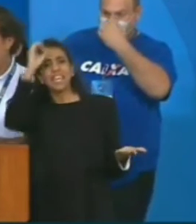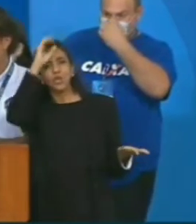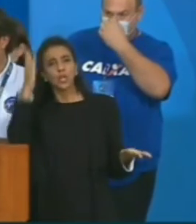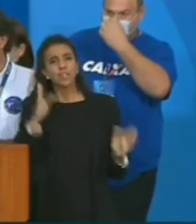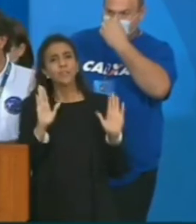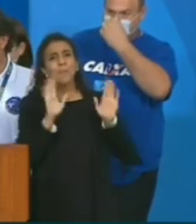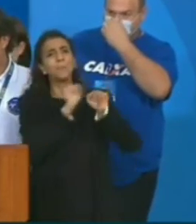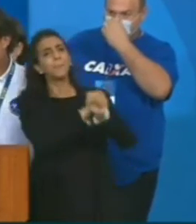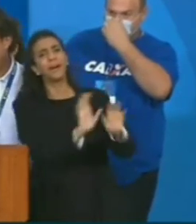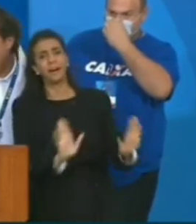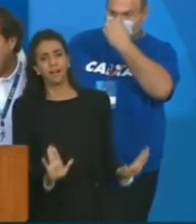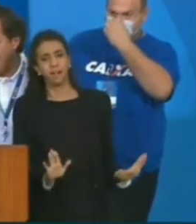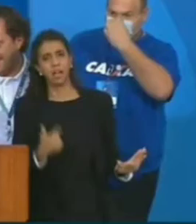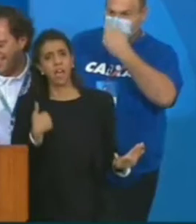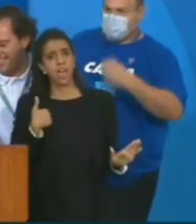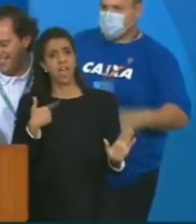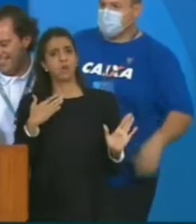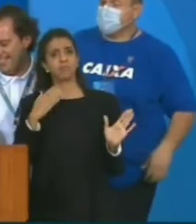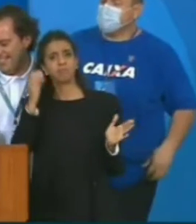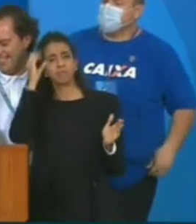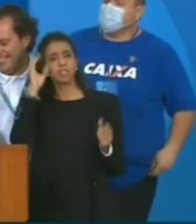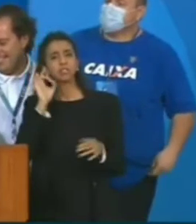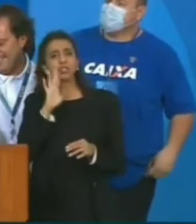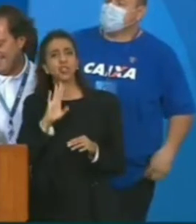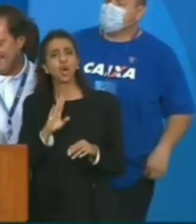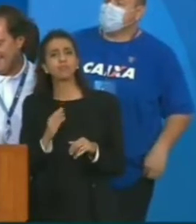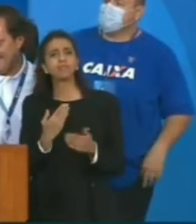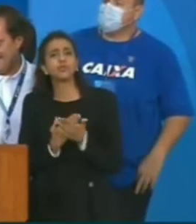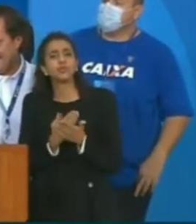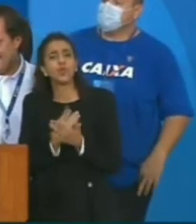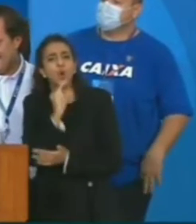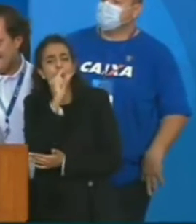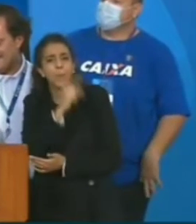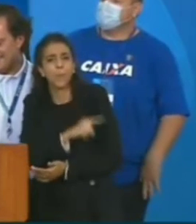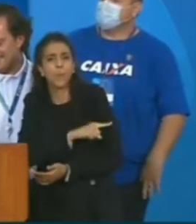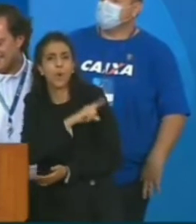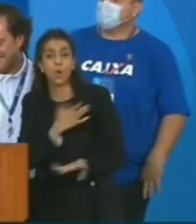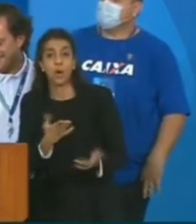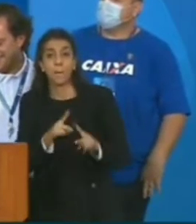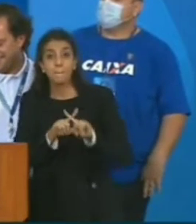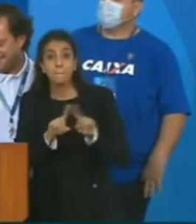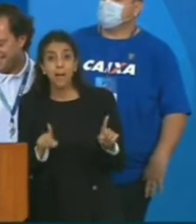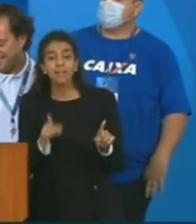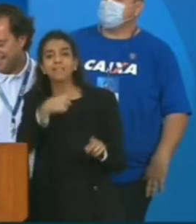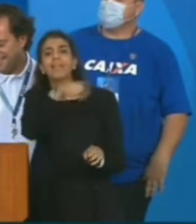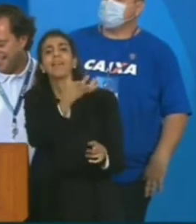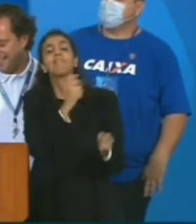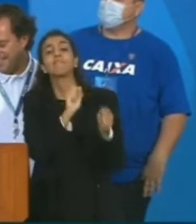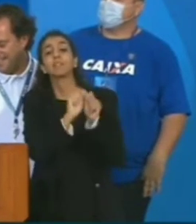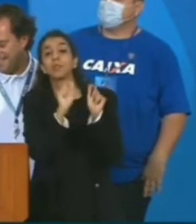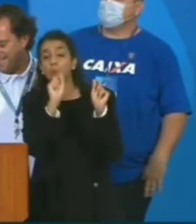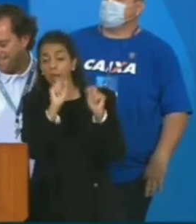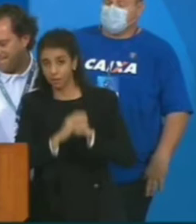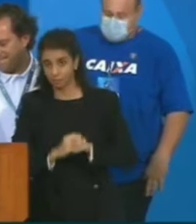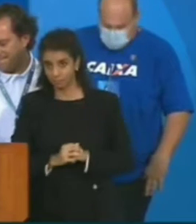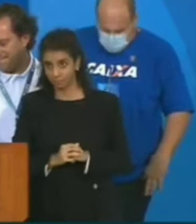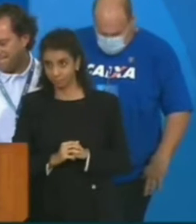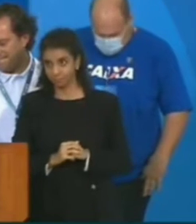ignorante porque eu não sei, não tenho, só fiz o primeiro ano primário. Mas o que é que eles querem fazer?